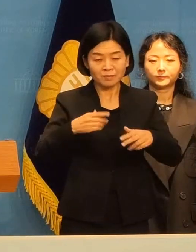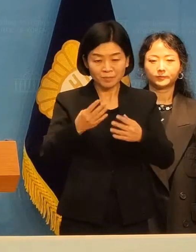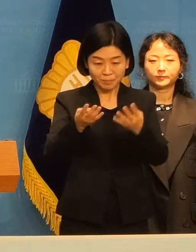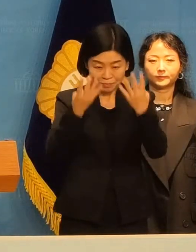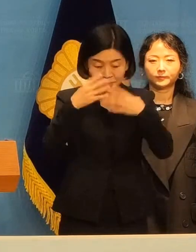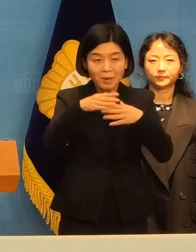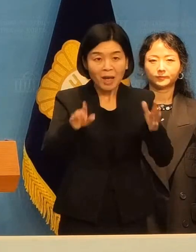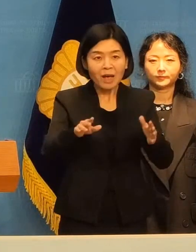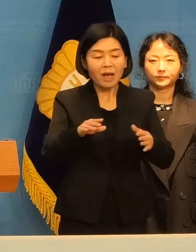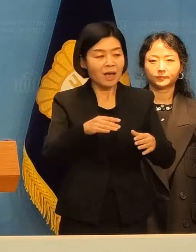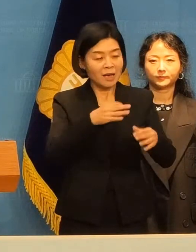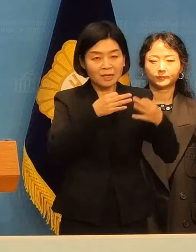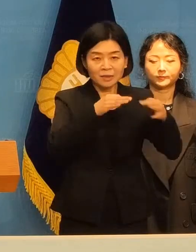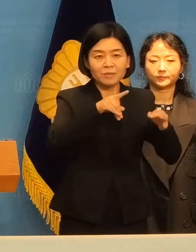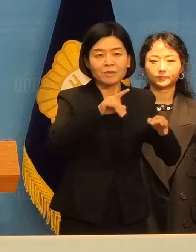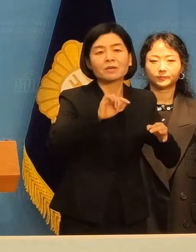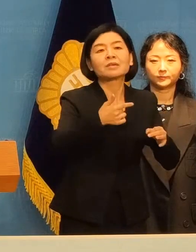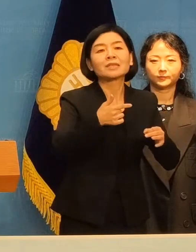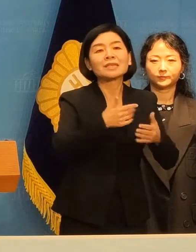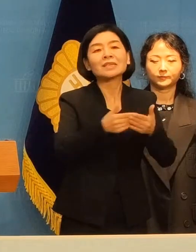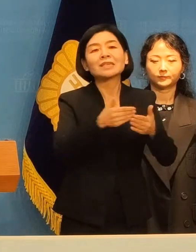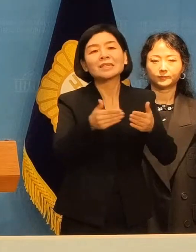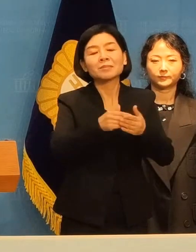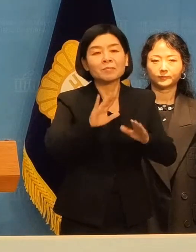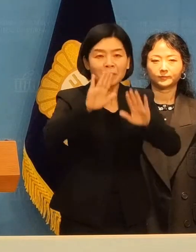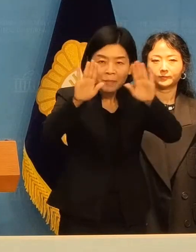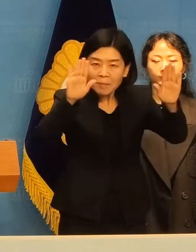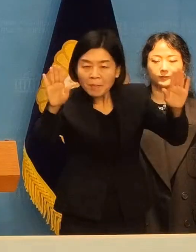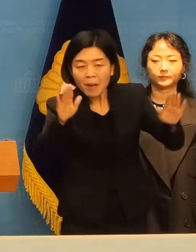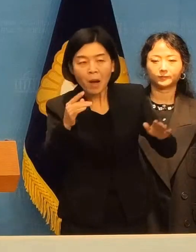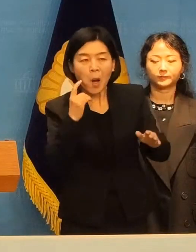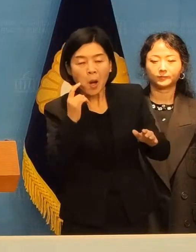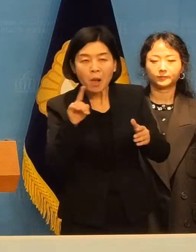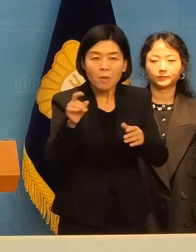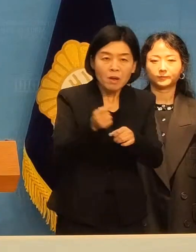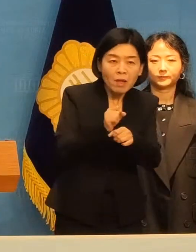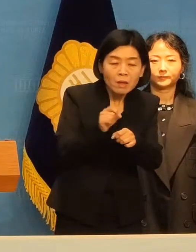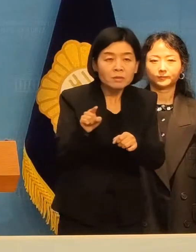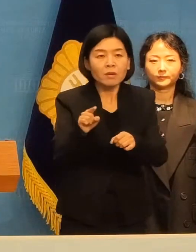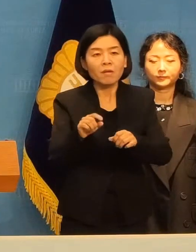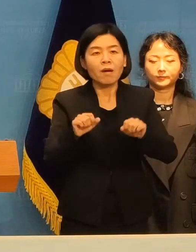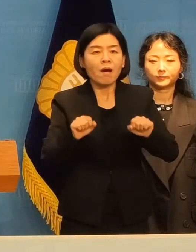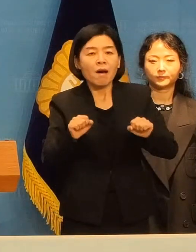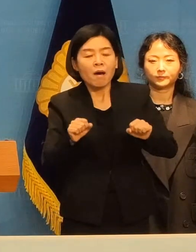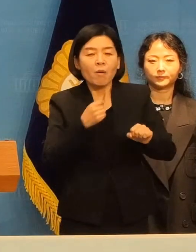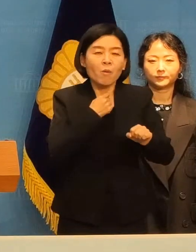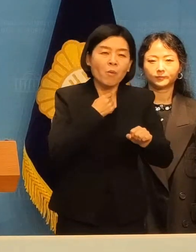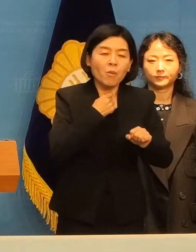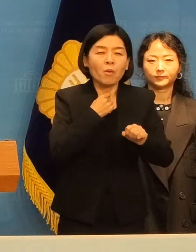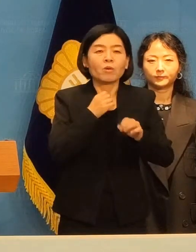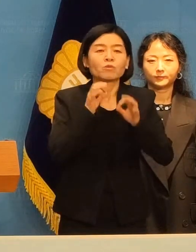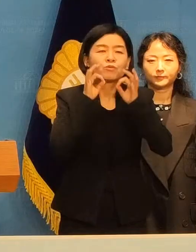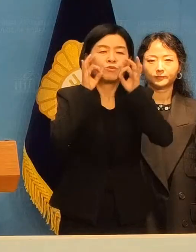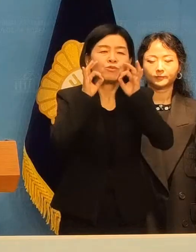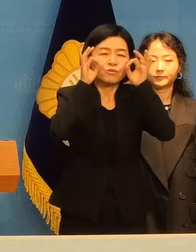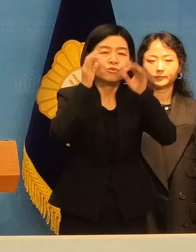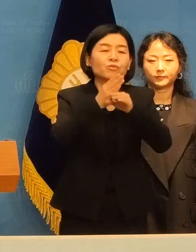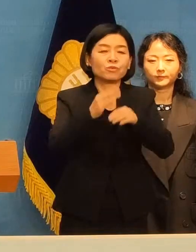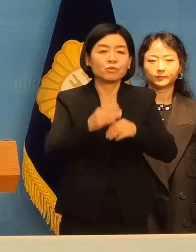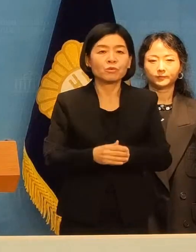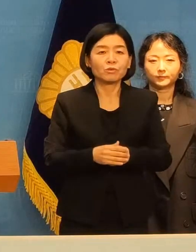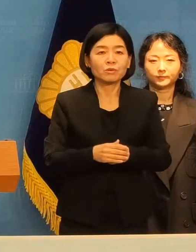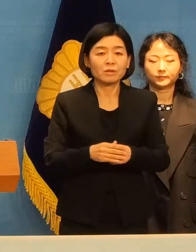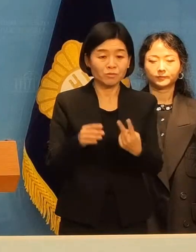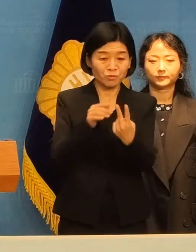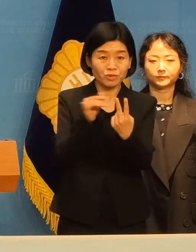직접 그려붙이고 수용소 안에서 생활청화를 하며 살아남기 위해 가짜 충성을 연기하고 있다고 합니다. 하지만 그들의